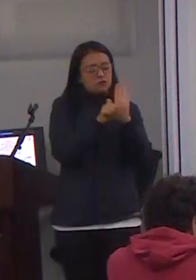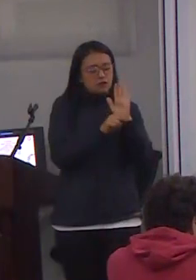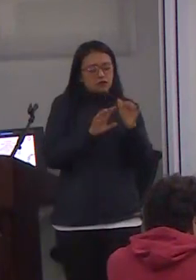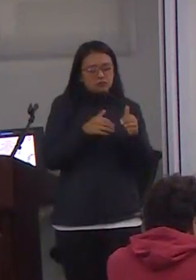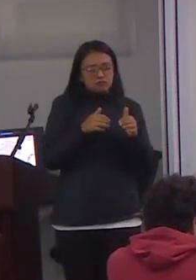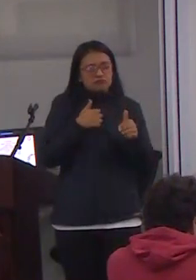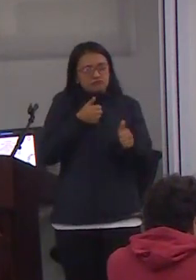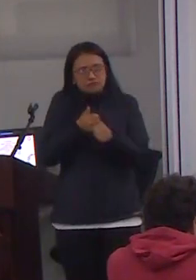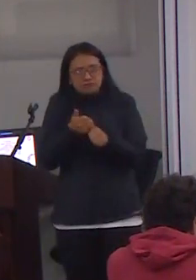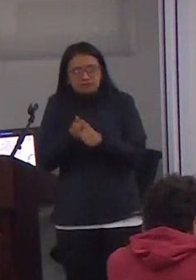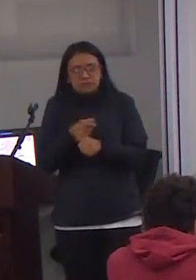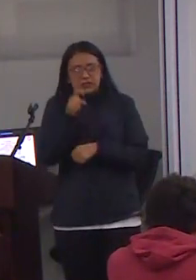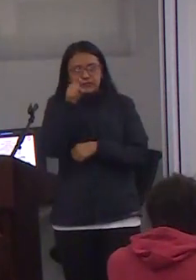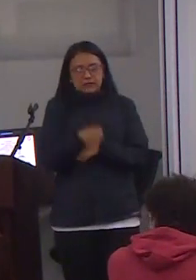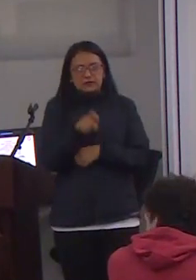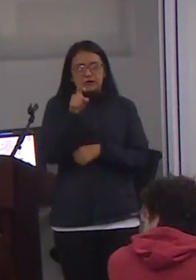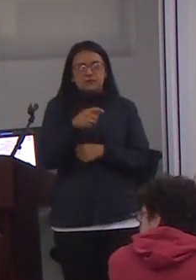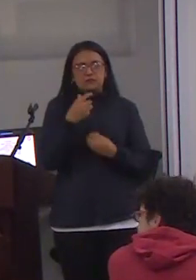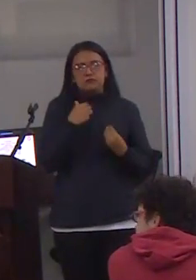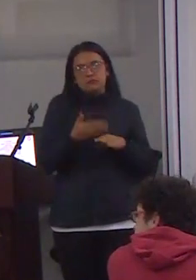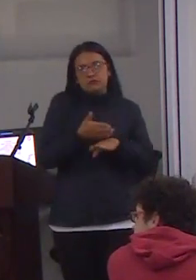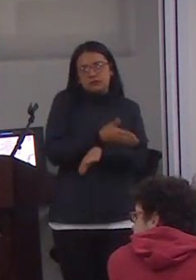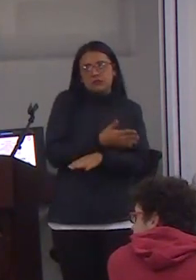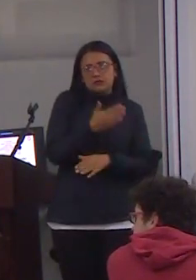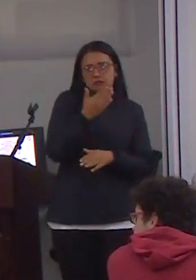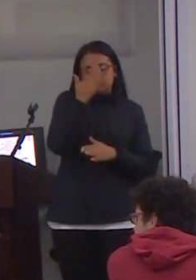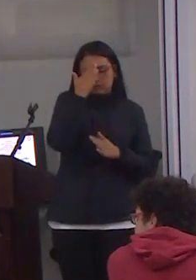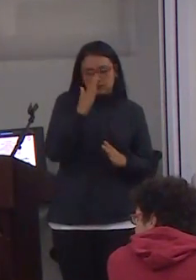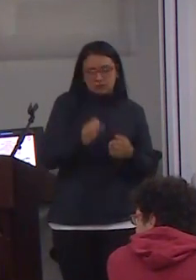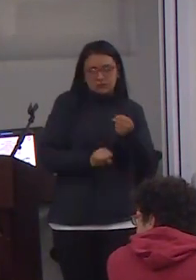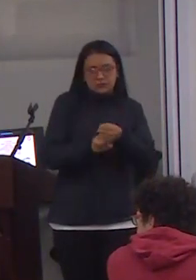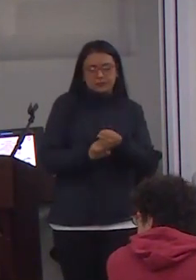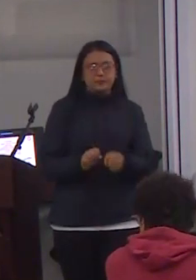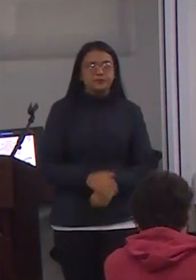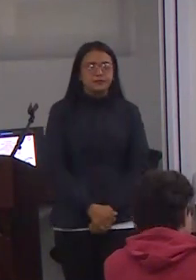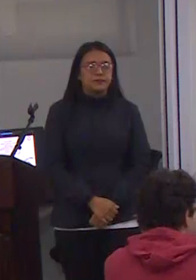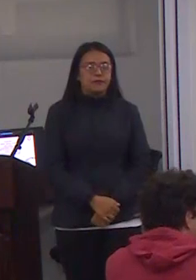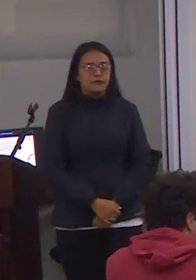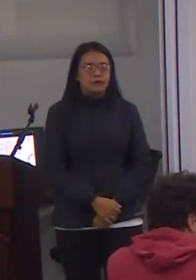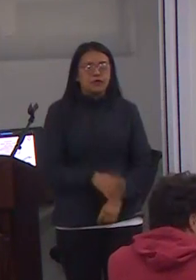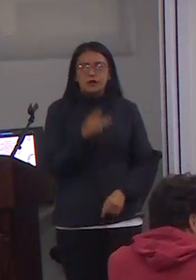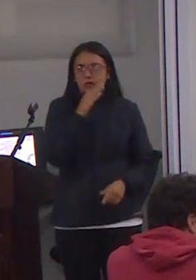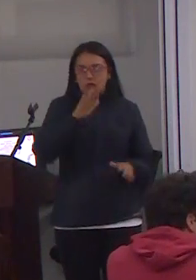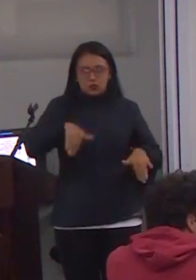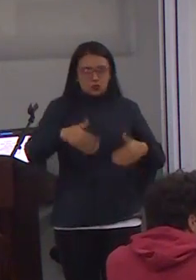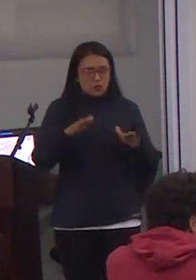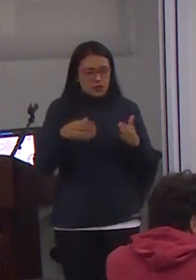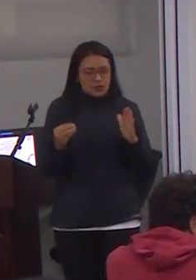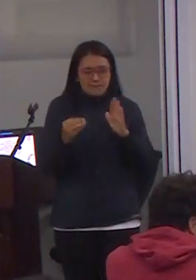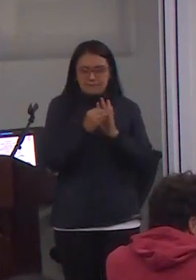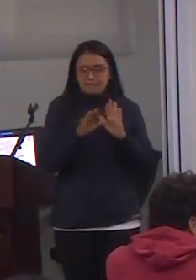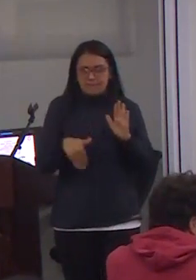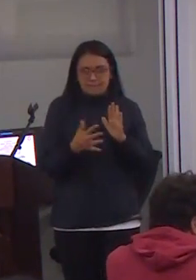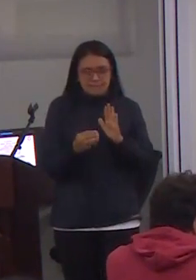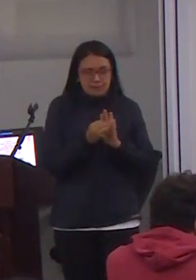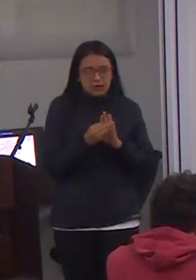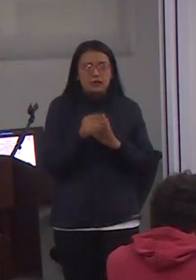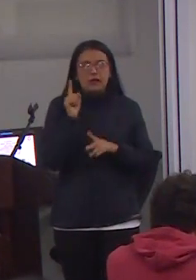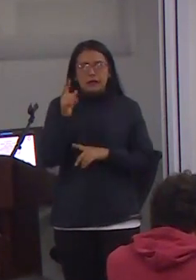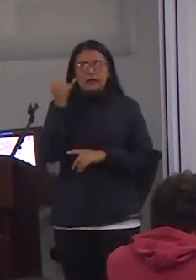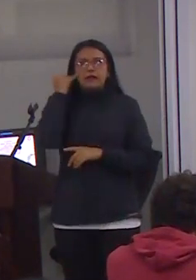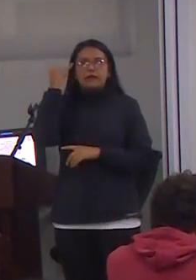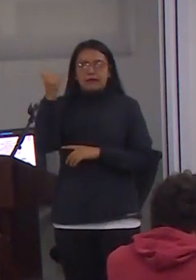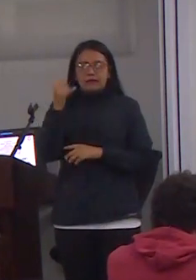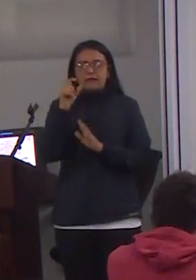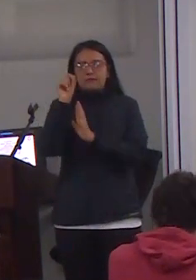acompañamiento que necesita y poder prestarle el apoyo no se contempla en el momento y por eso fue la idea